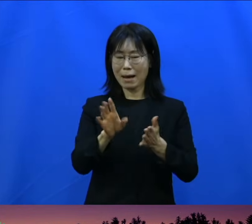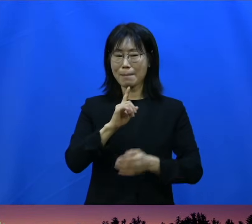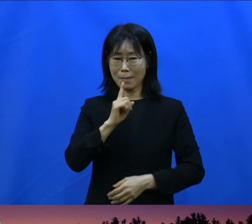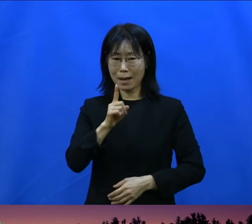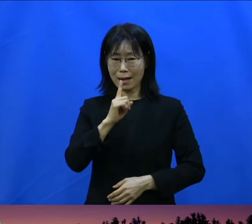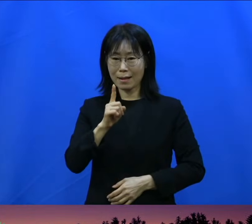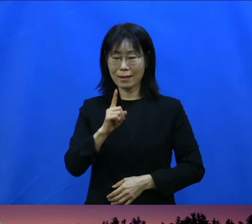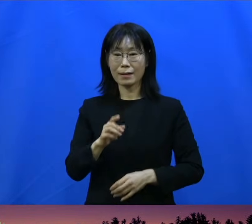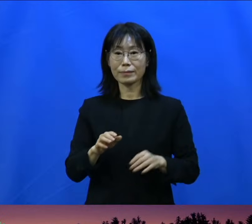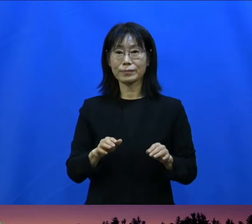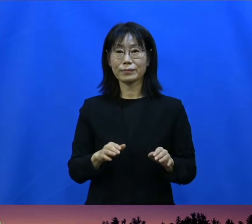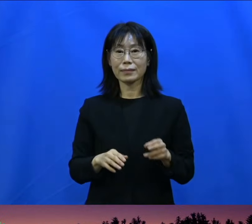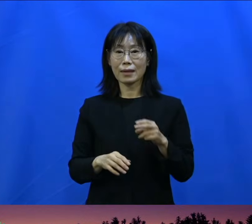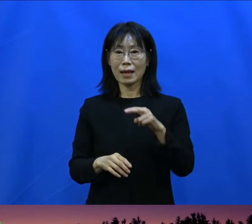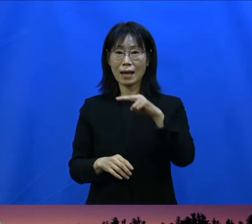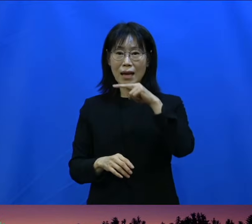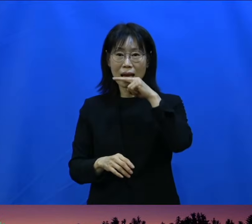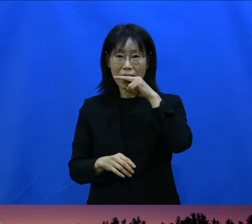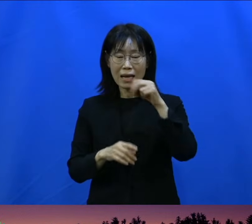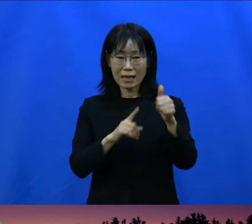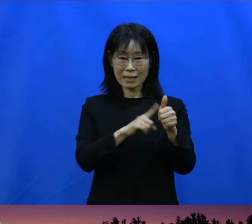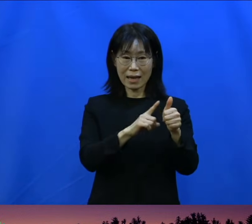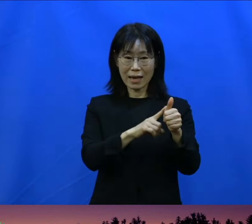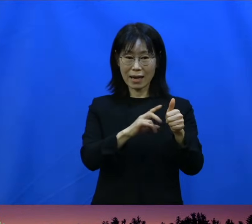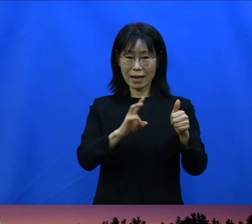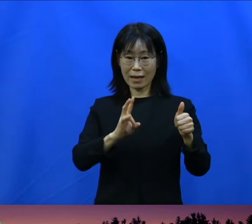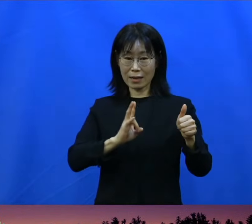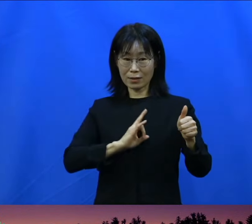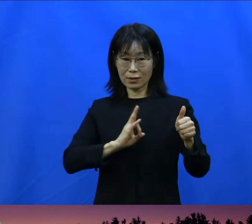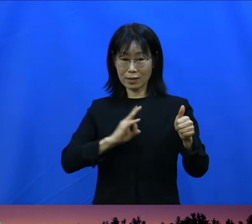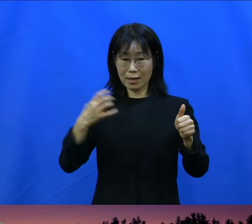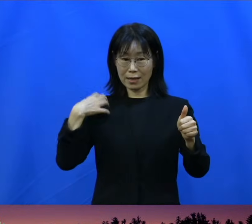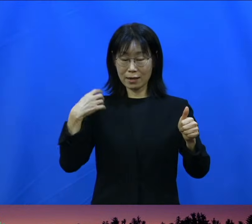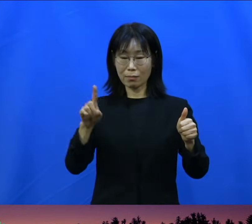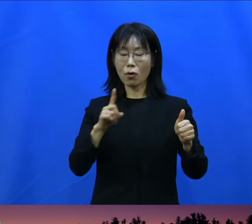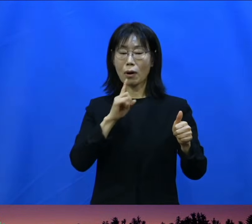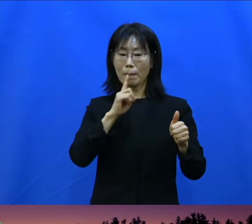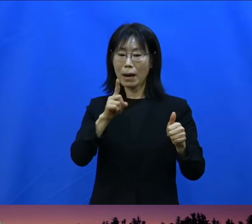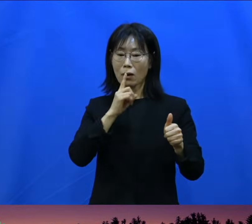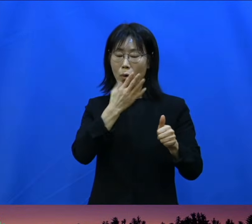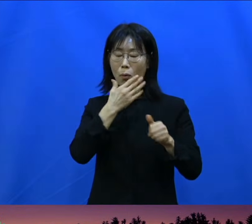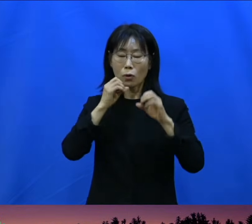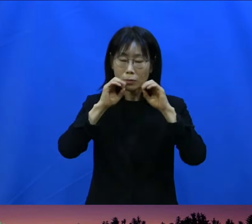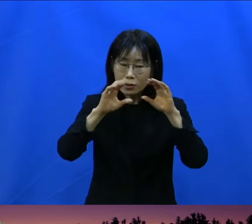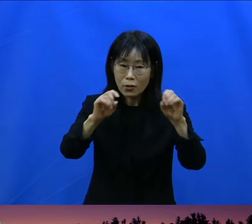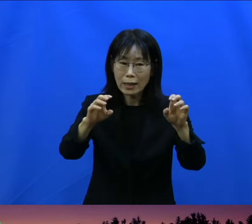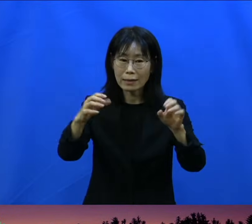선지자니까 입으로 하는 거잖아요. 그죠? 그 정결을 해야 되는 거예요.